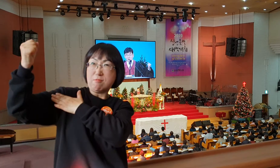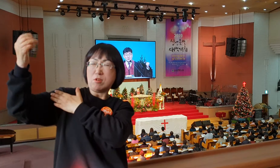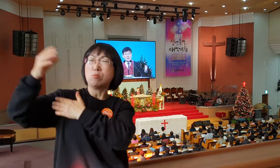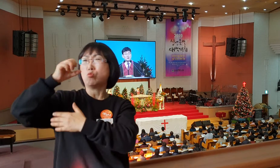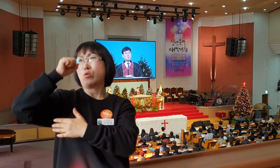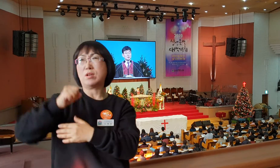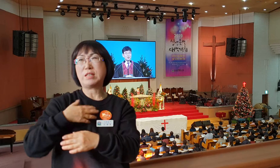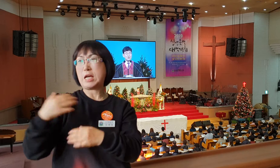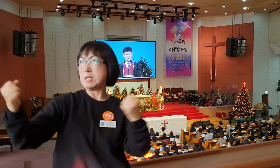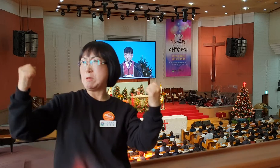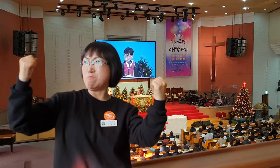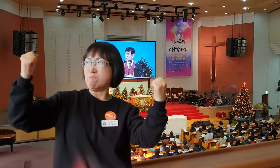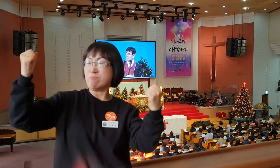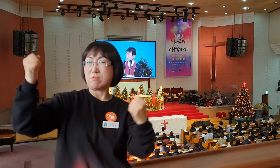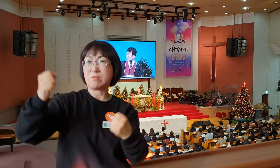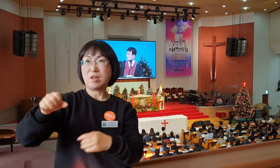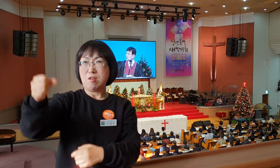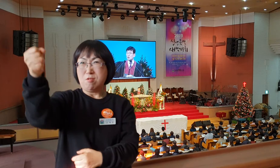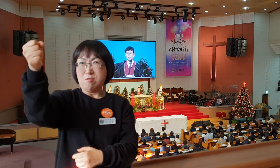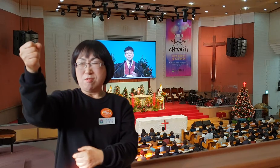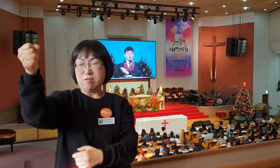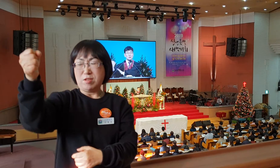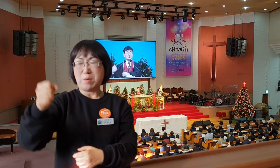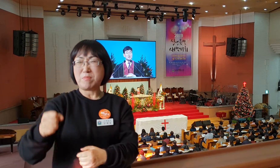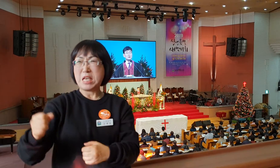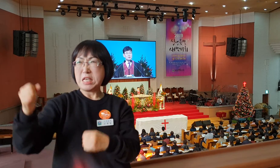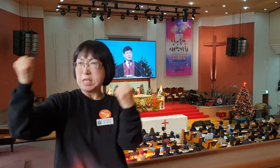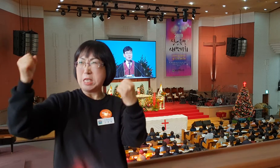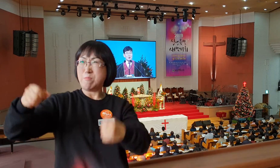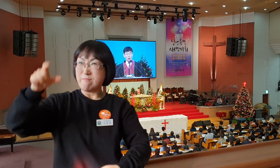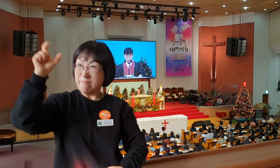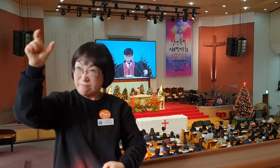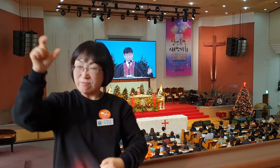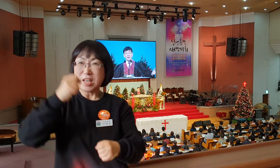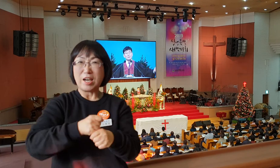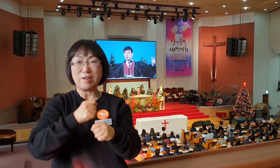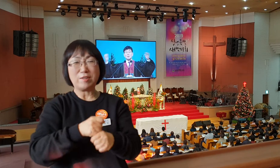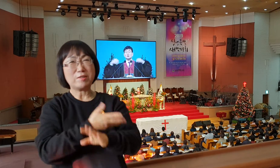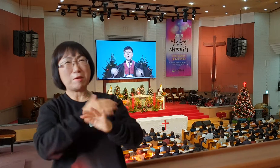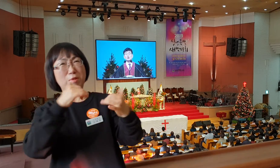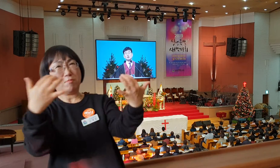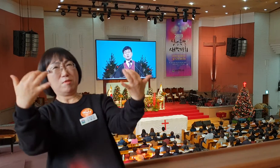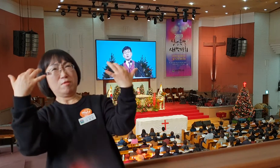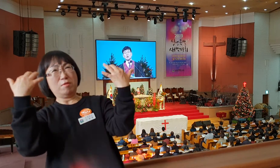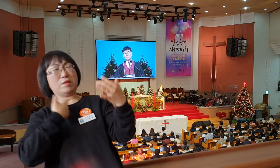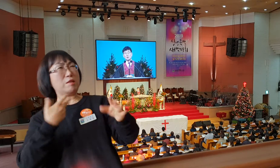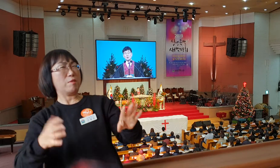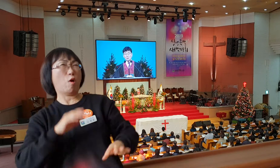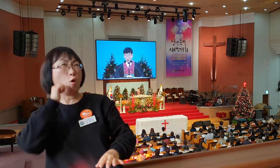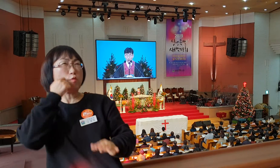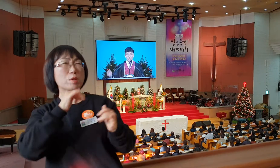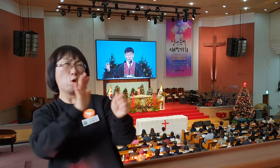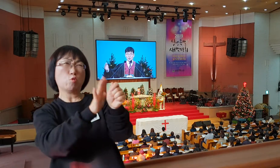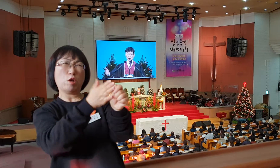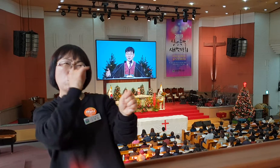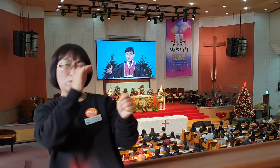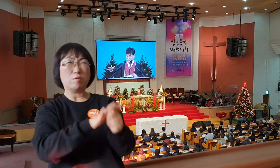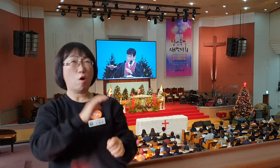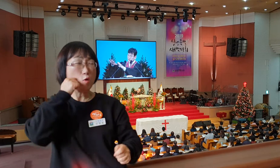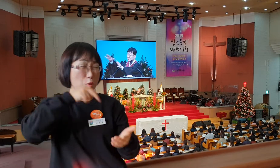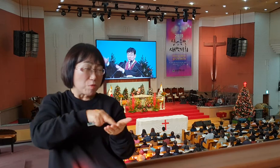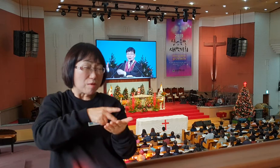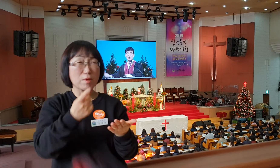힘이 좀 쎄 좋겠어요 주먹 대장 처럼 주먹 퀄 퀄 퀄 퀄 어 그러면 남들도 막 도와줄 수 있을 것 같고 뭐 얼음에